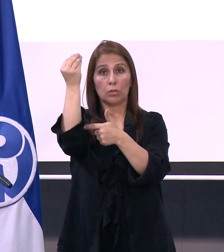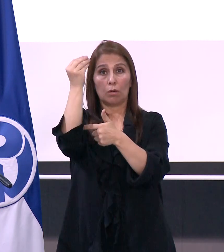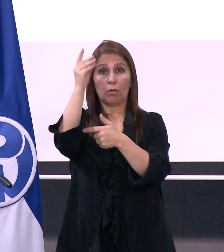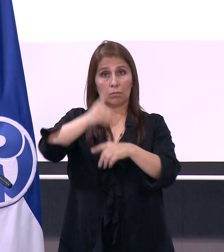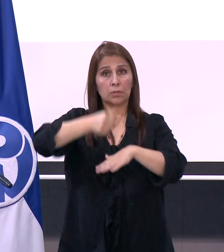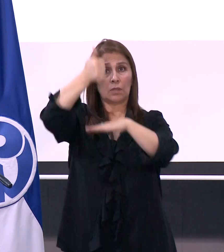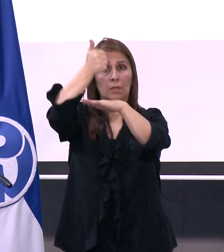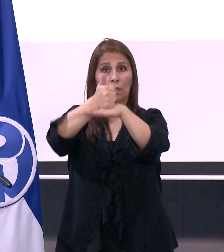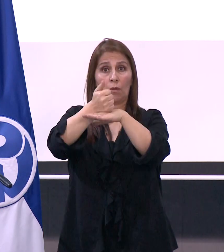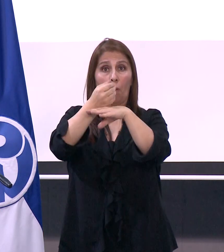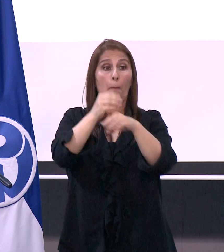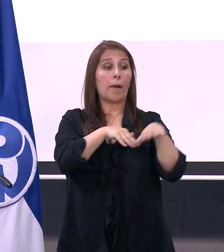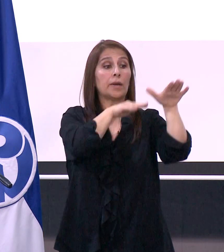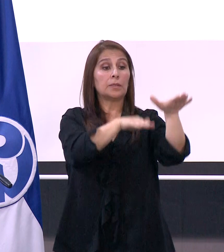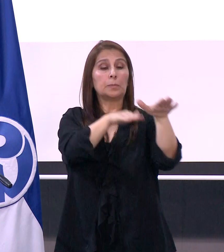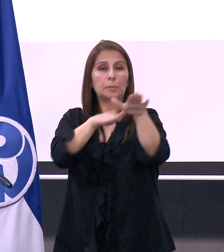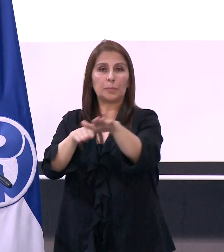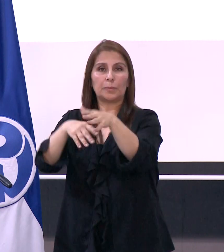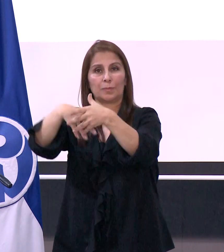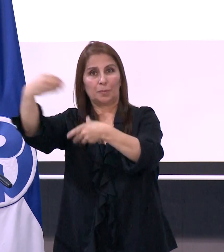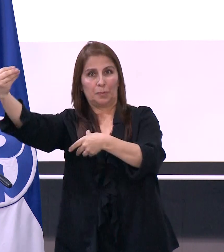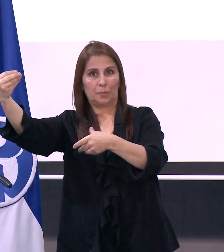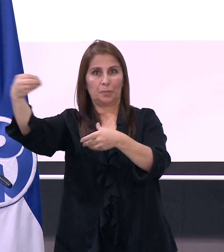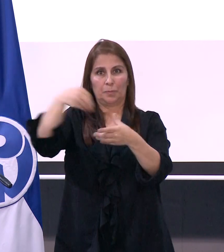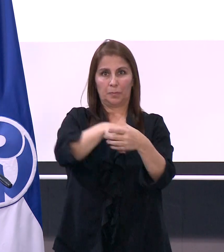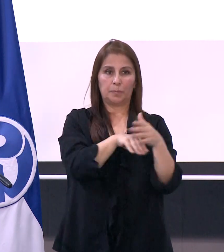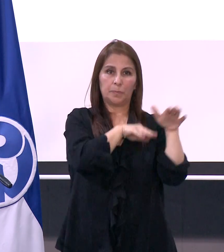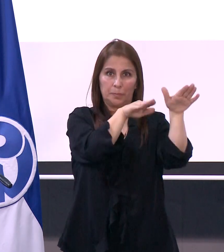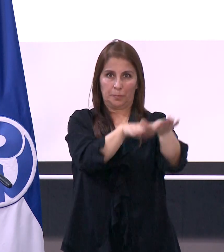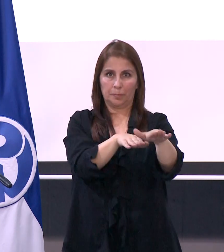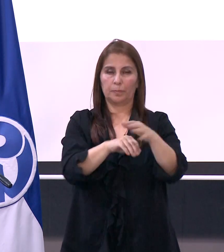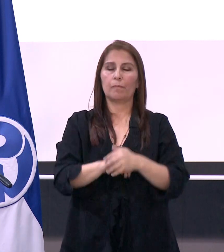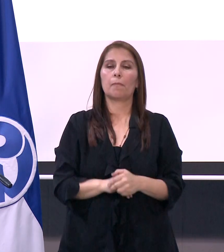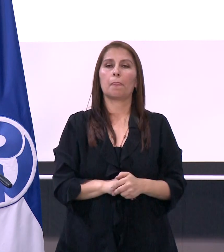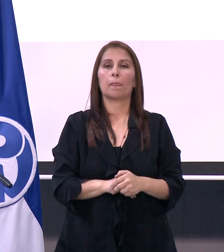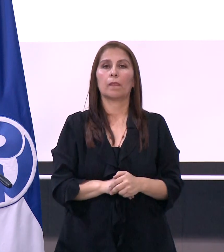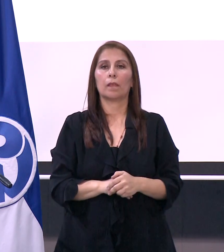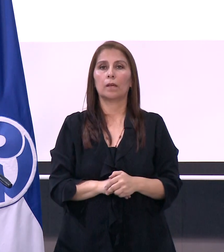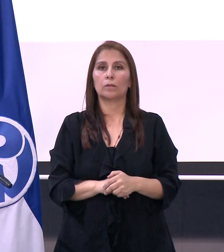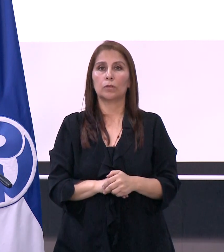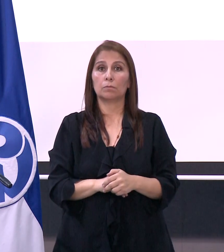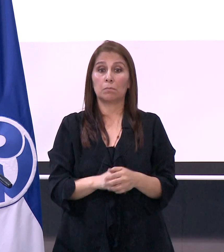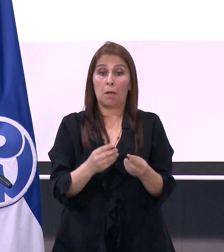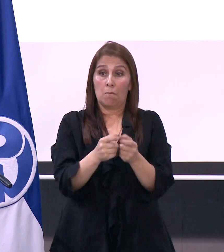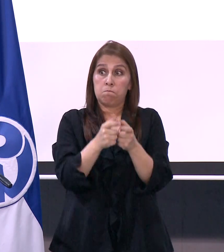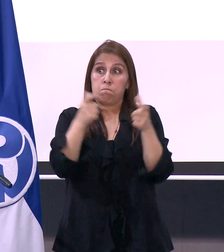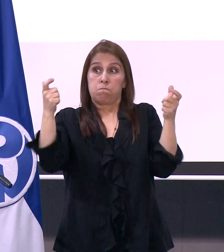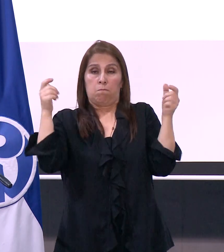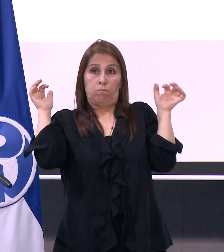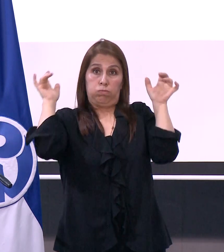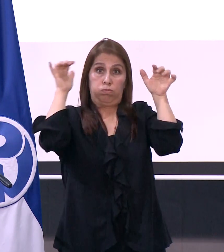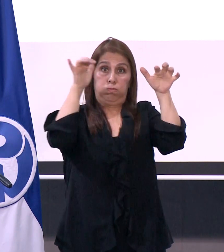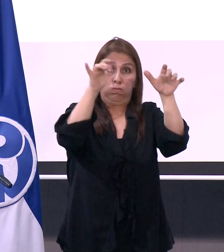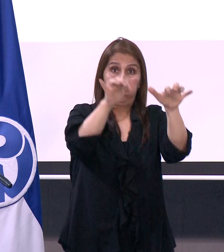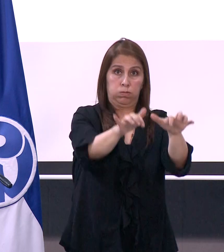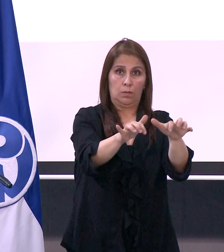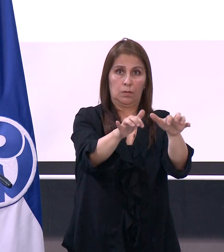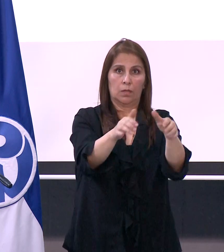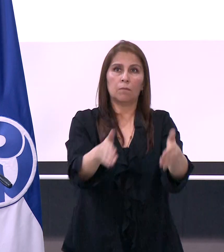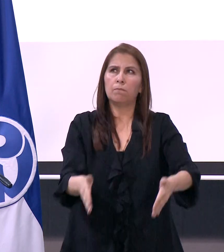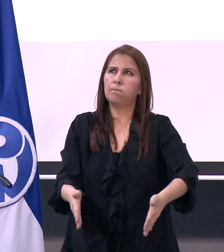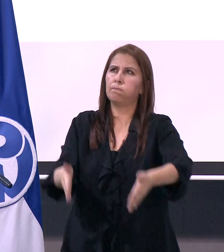representación a agentes externos y para recibir más estudiantes se construyó el edificio b